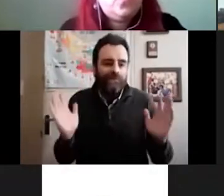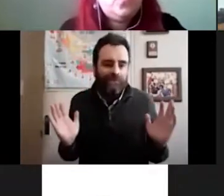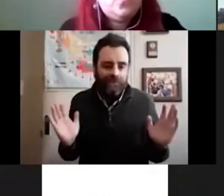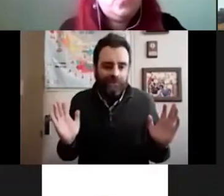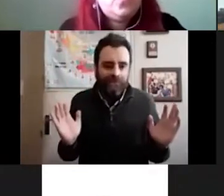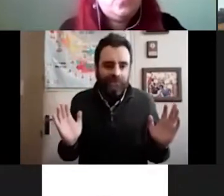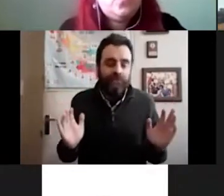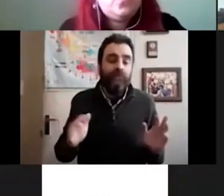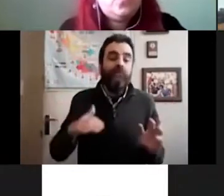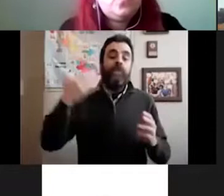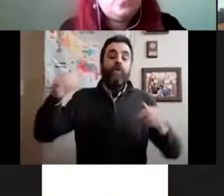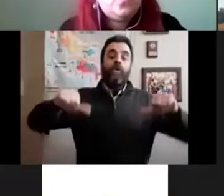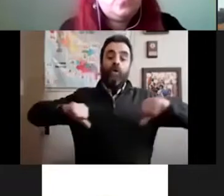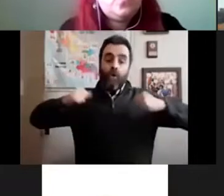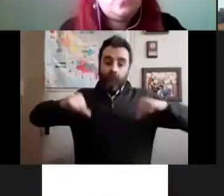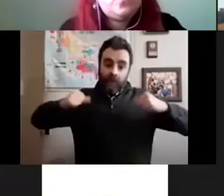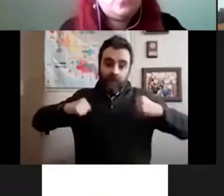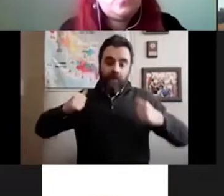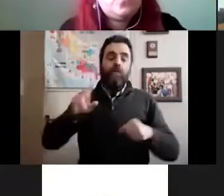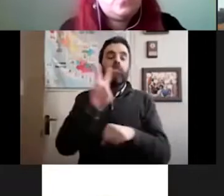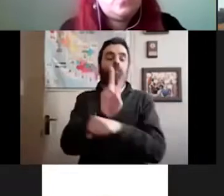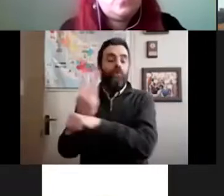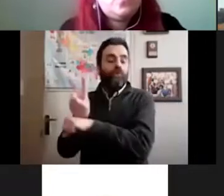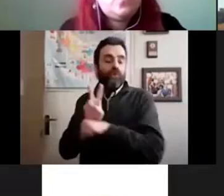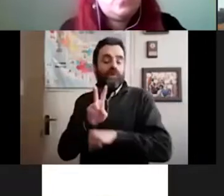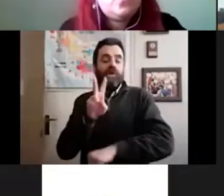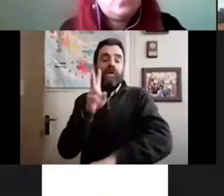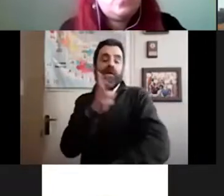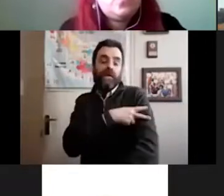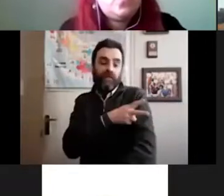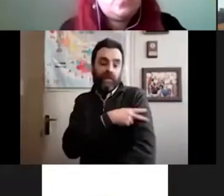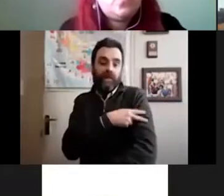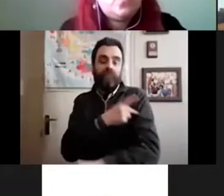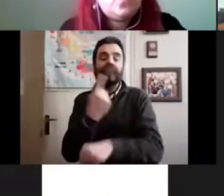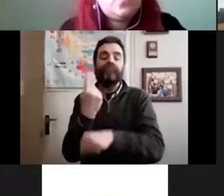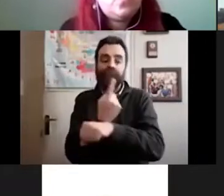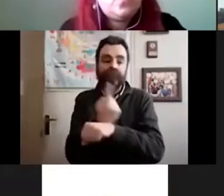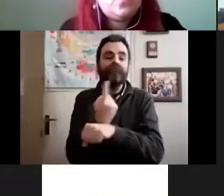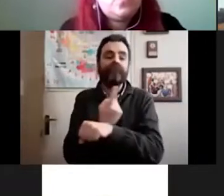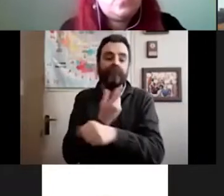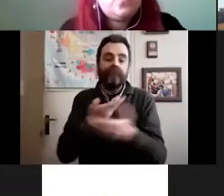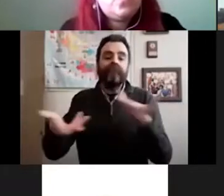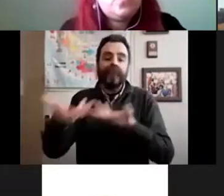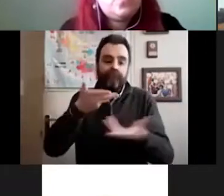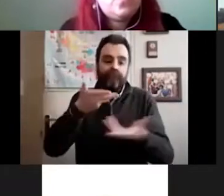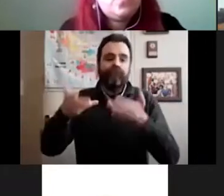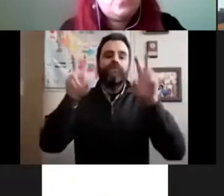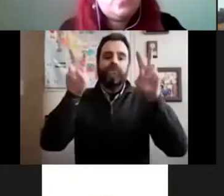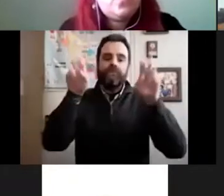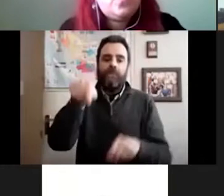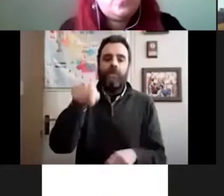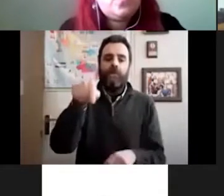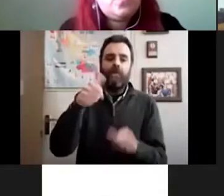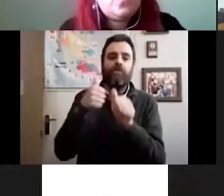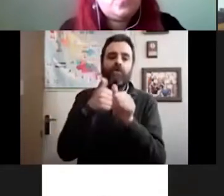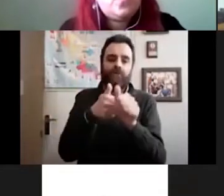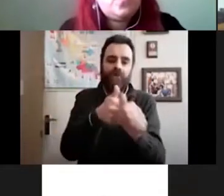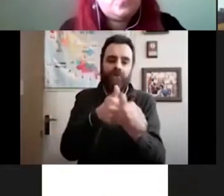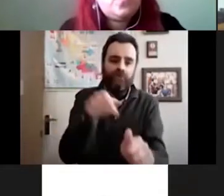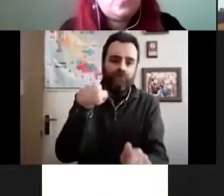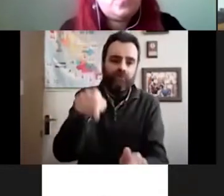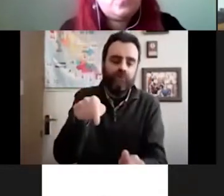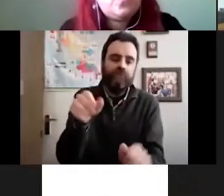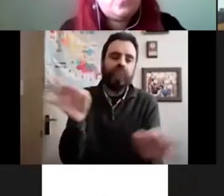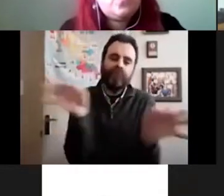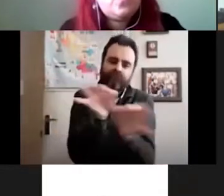iban mirando e iban comprendiendo. Ah, ok. A los más jóvenes, sus profesores jefes conversaban con ellos y tenían